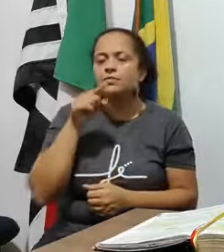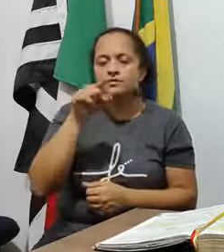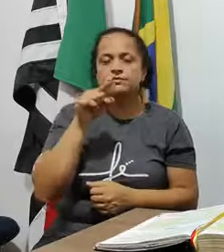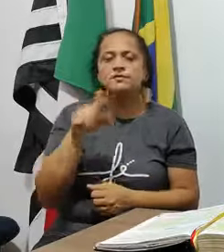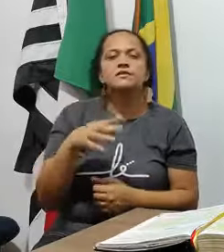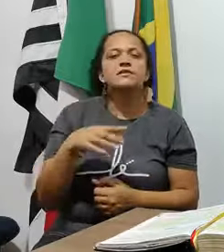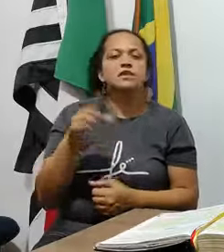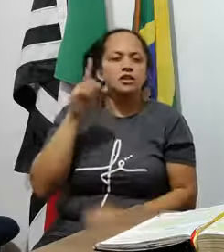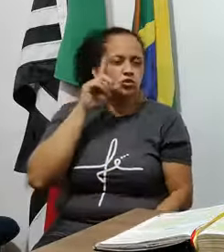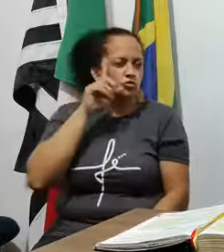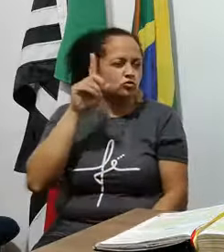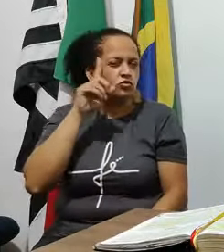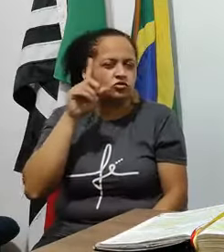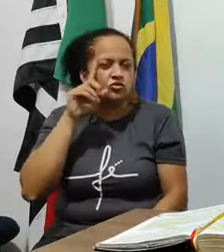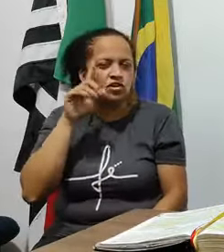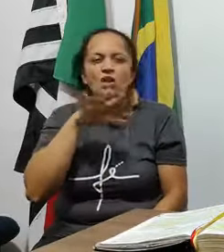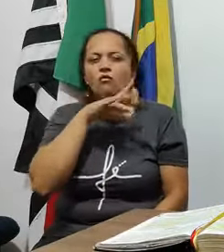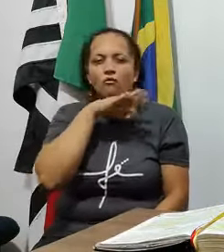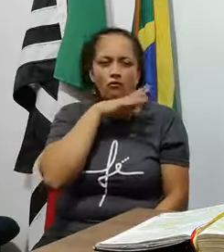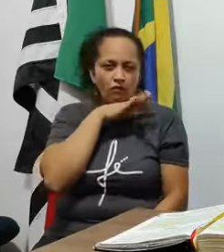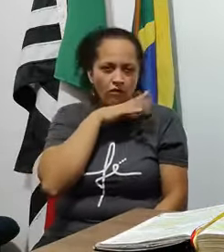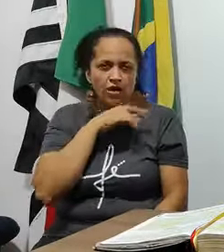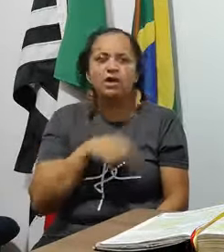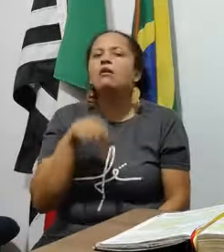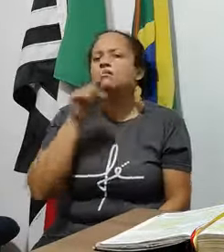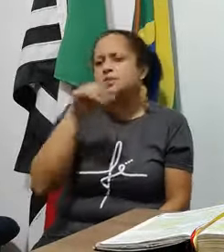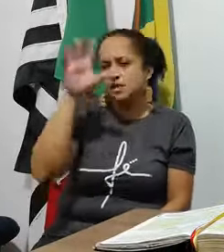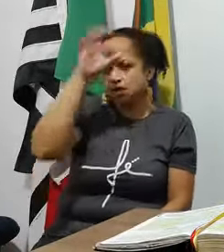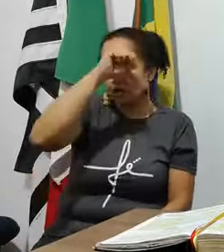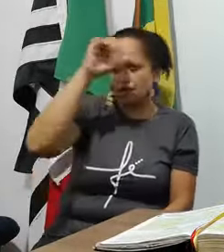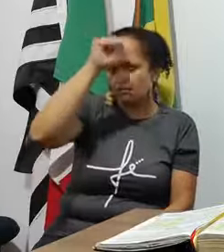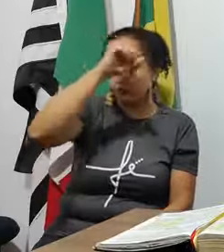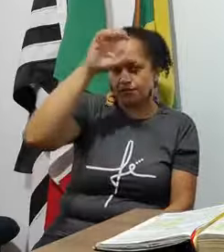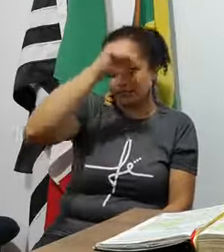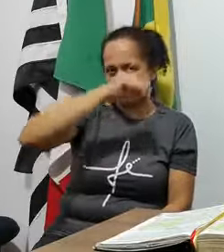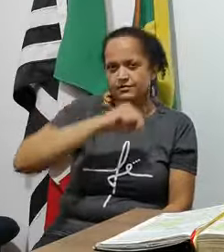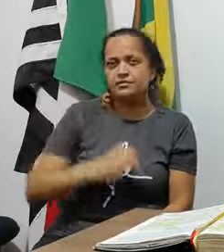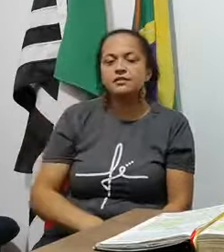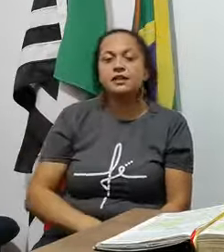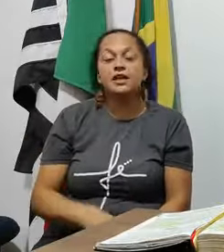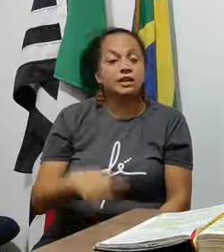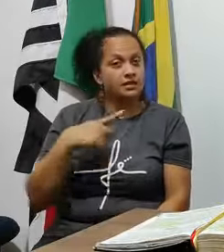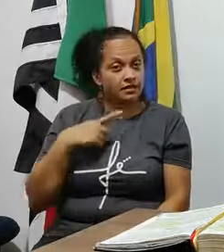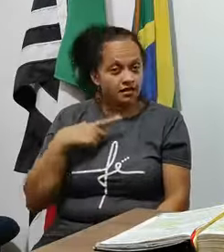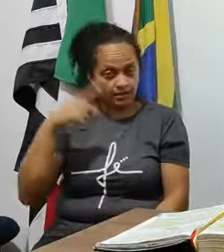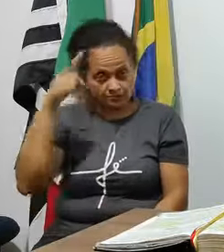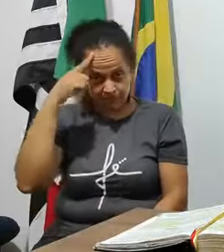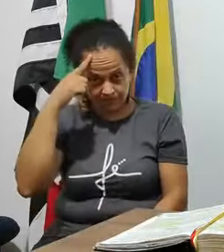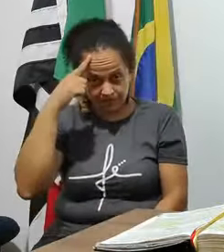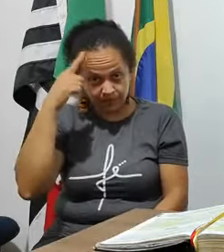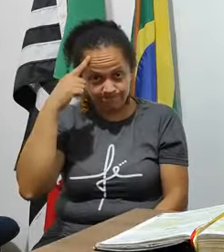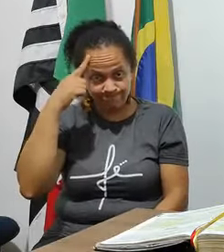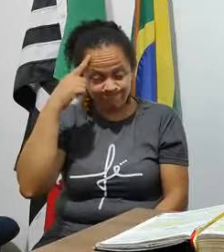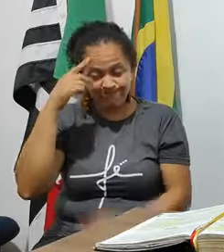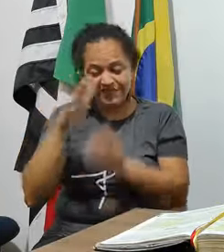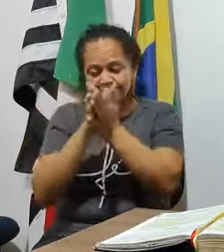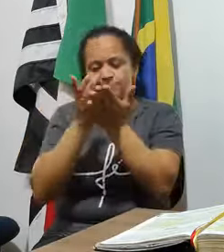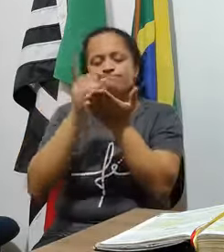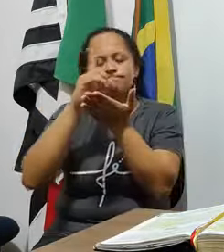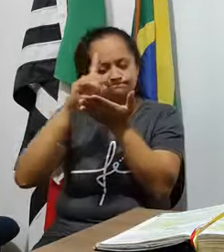nesses dias maus, você aprenda a firmar a sua mente na palavra de Deus.